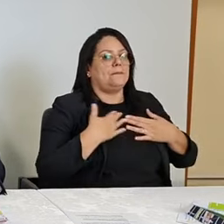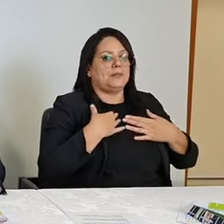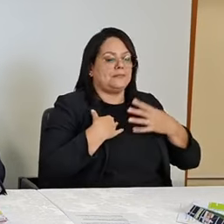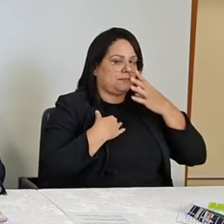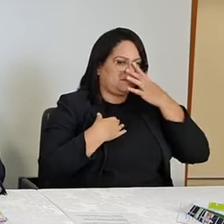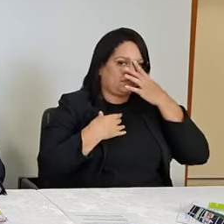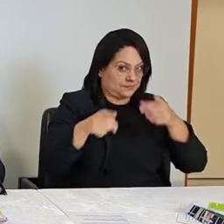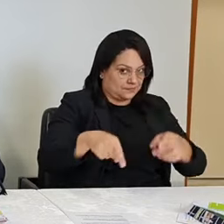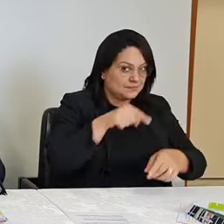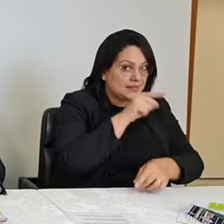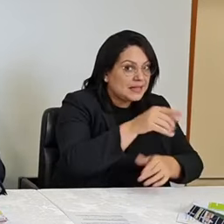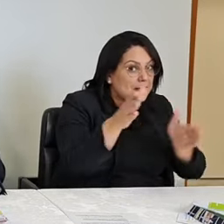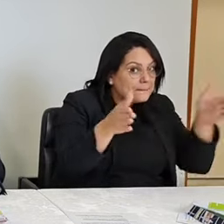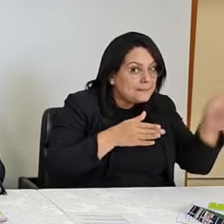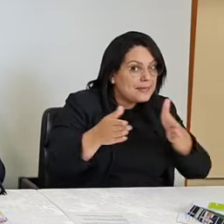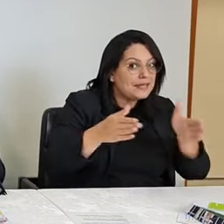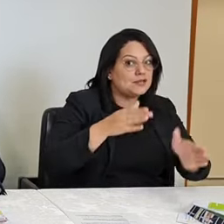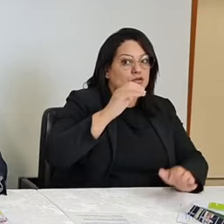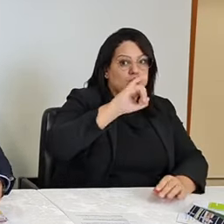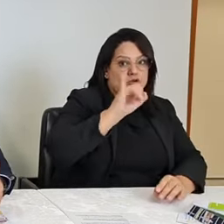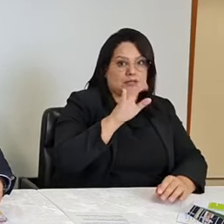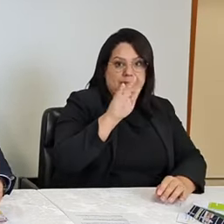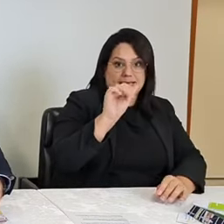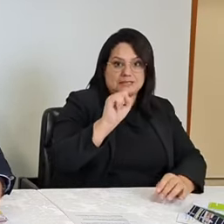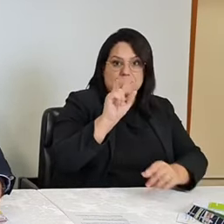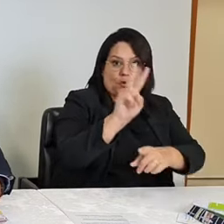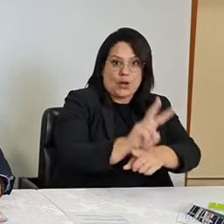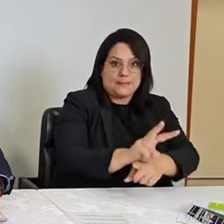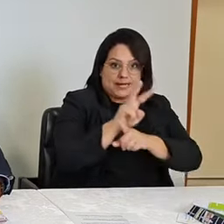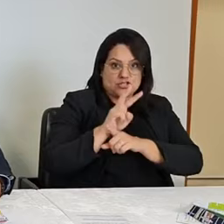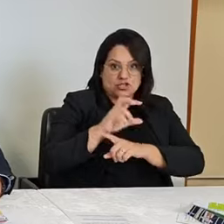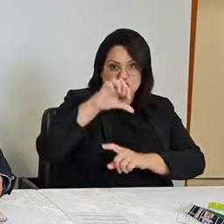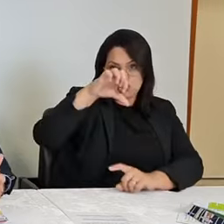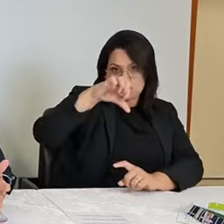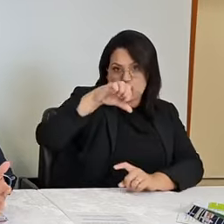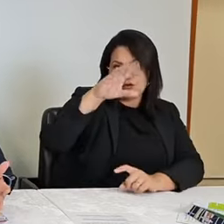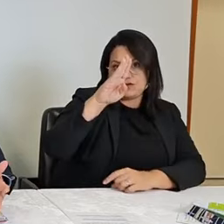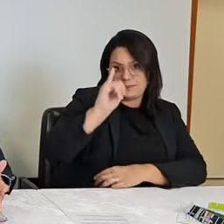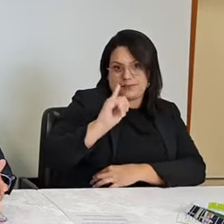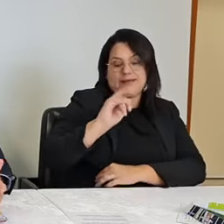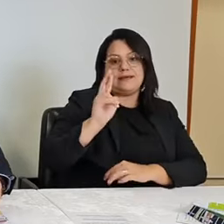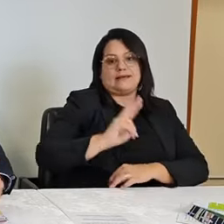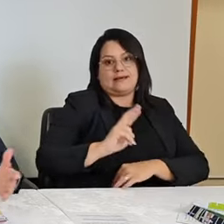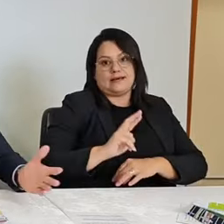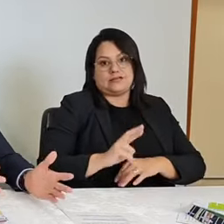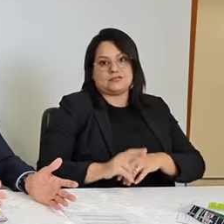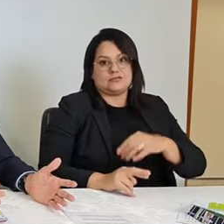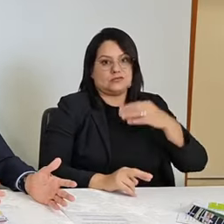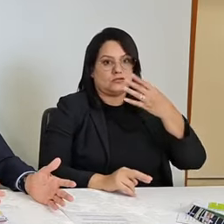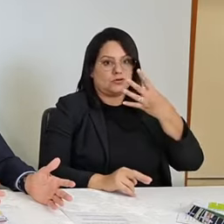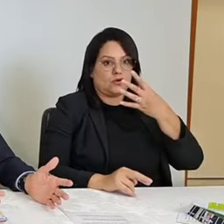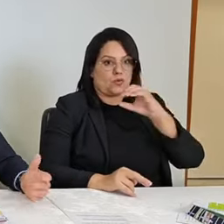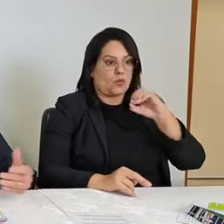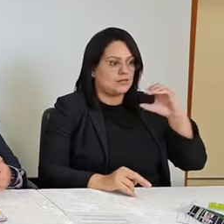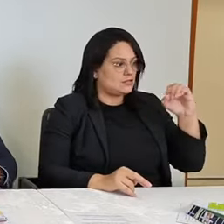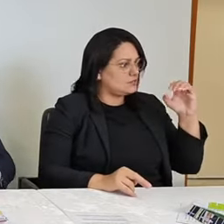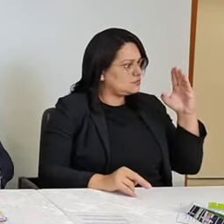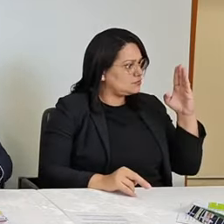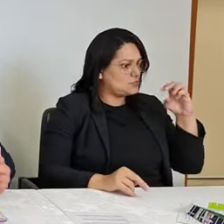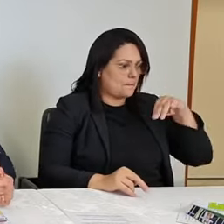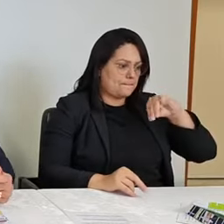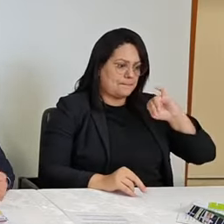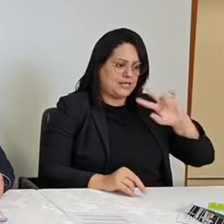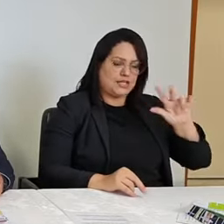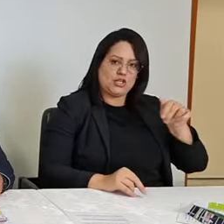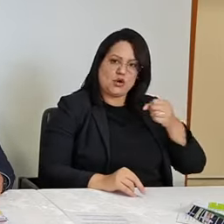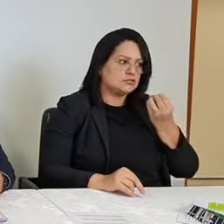emprestado do BNDES 9 bilhões de reais. E aproximadamente 400 milhões foram para fundo partidário. O que leva